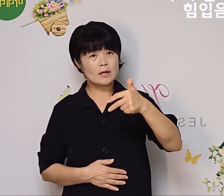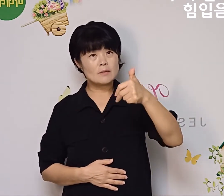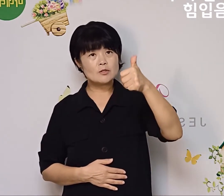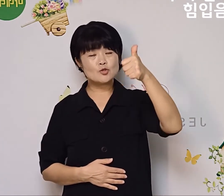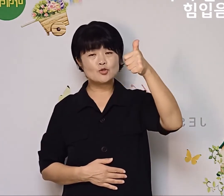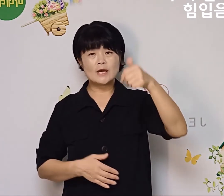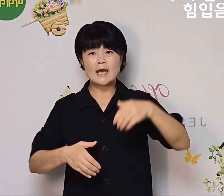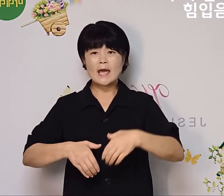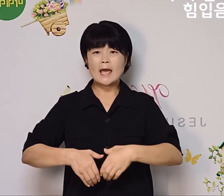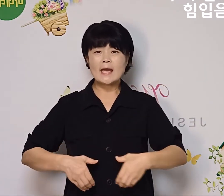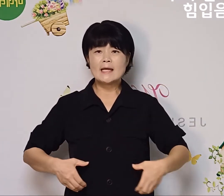연결하면 주의